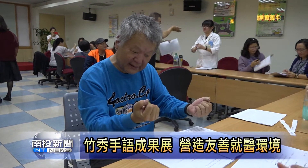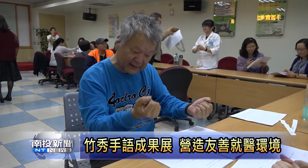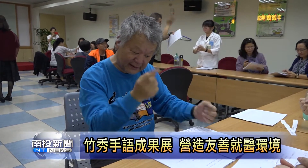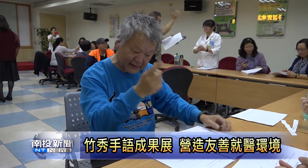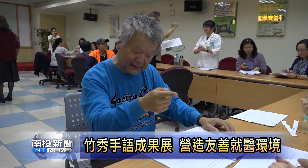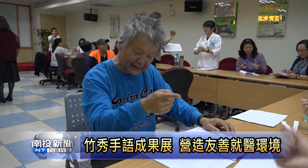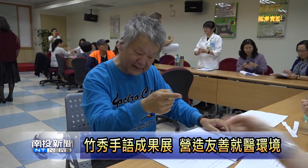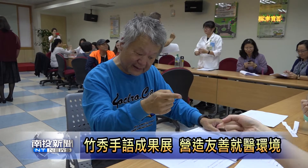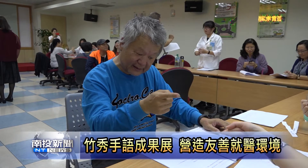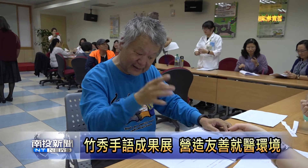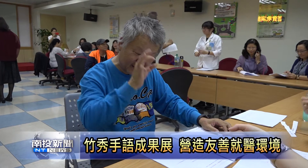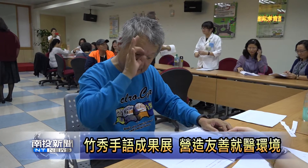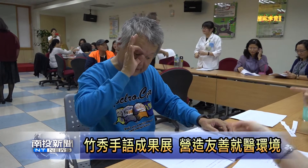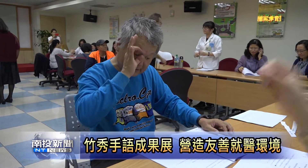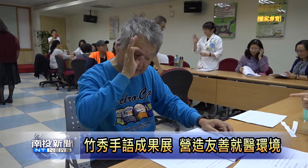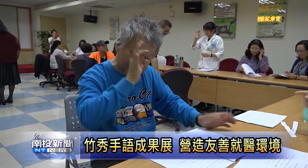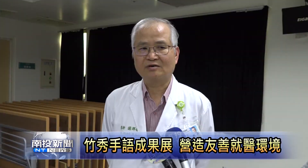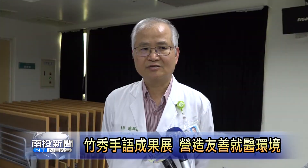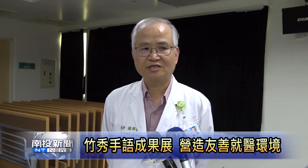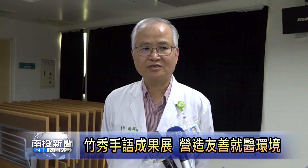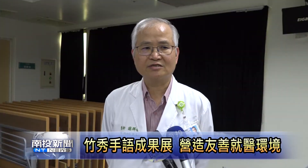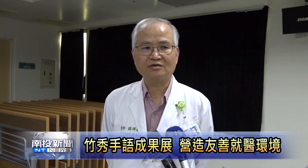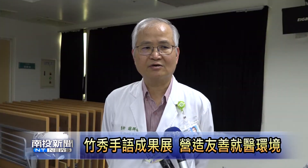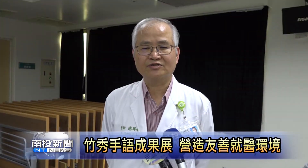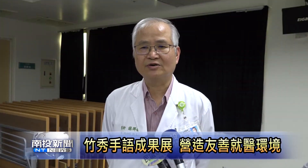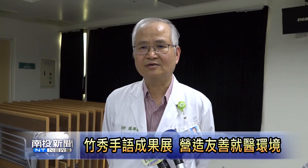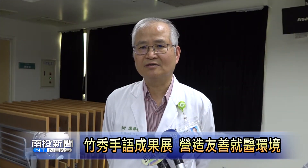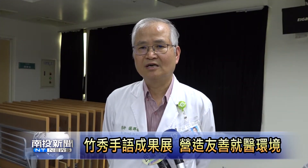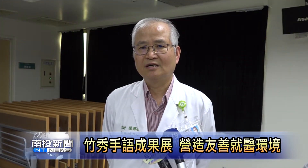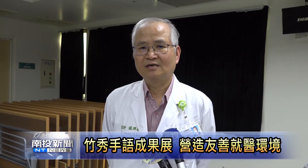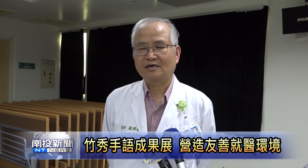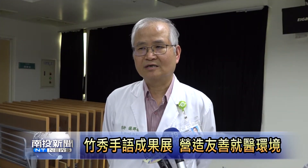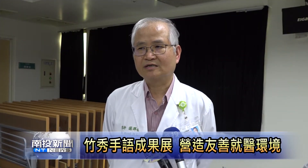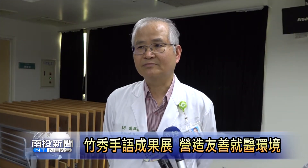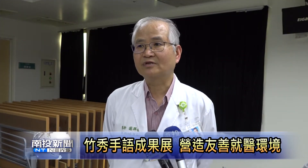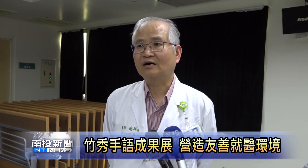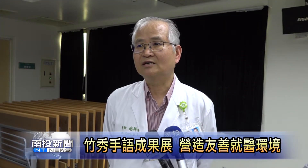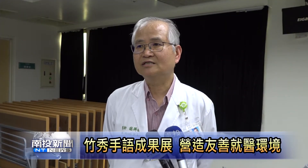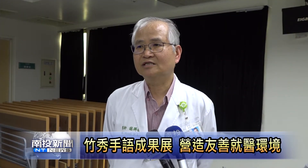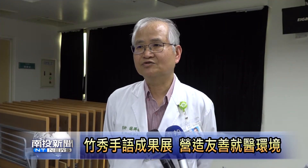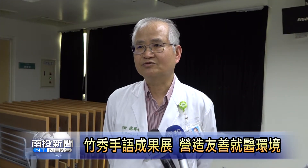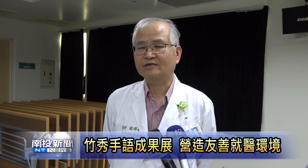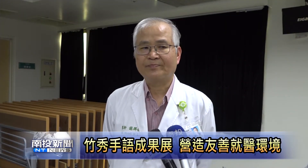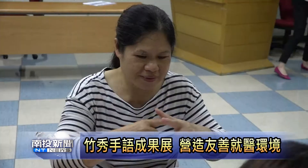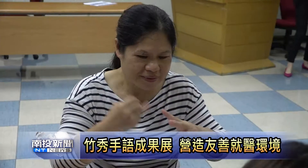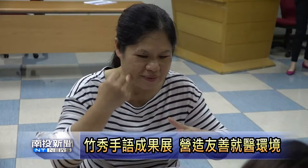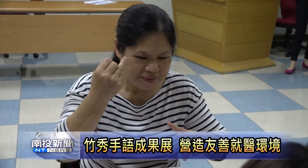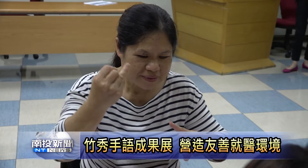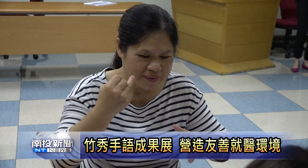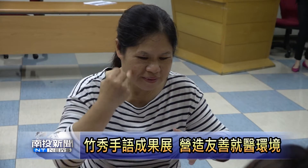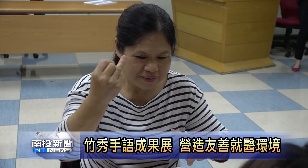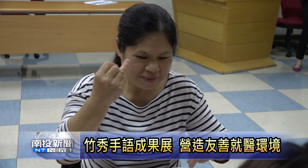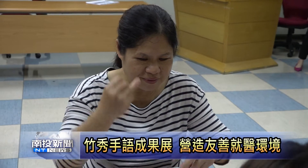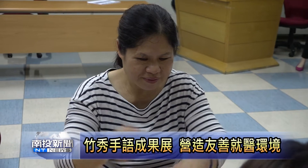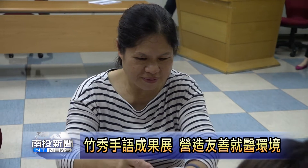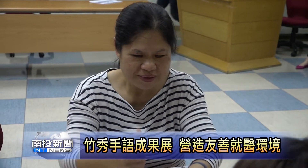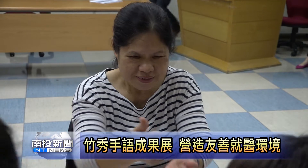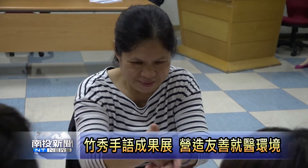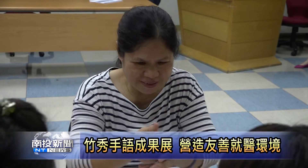会会碰到有一些荣雅人士甚至于耳聪那个听不到清楚的那在这就医过程的话其实因为我们